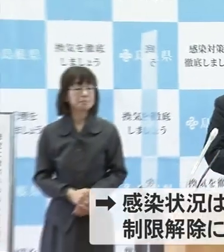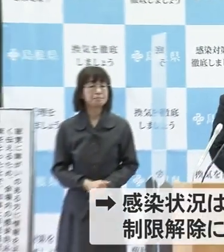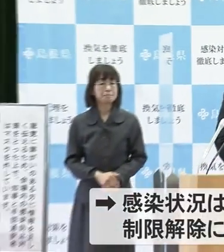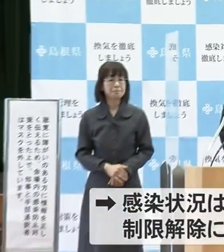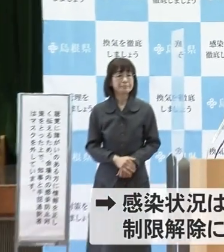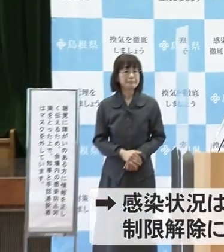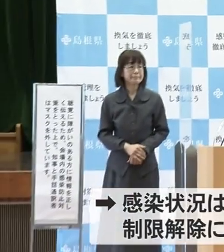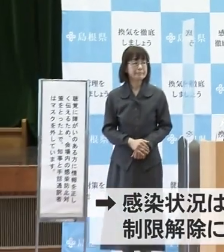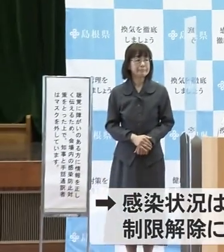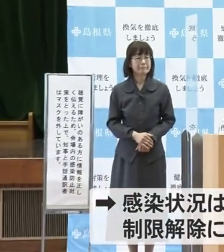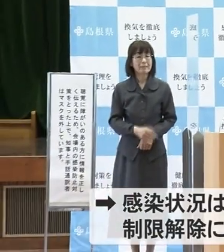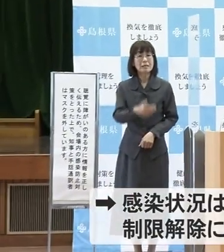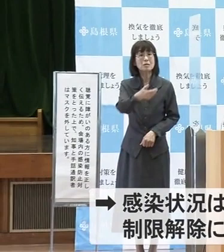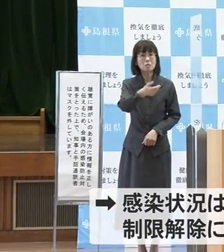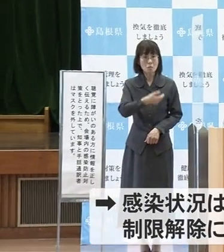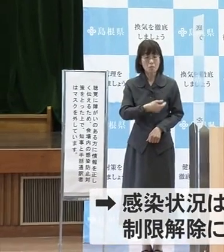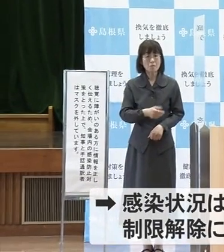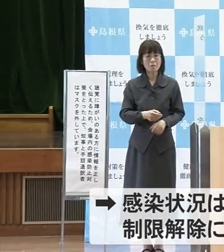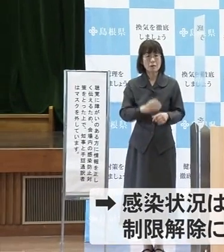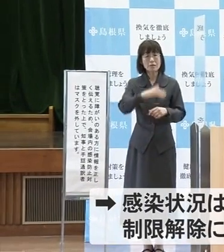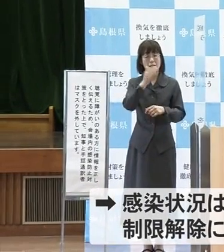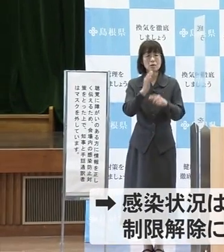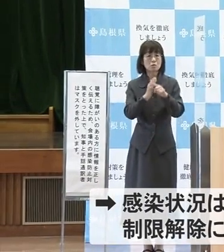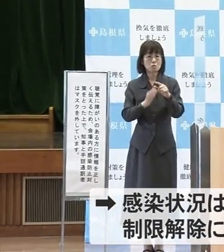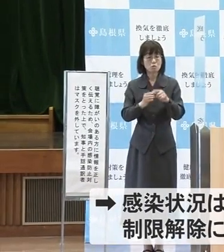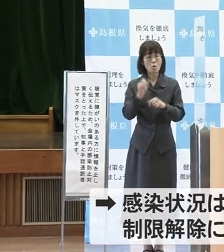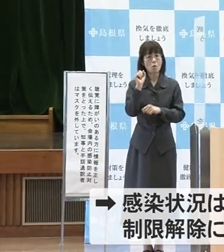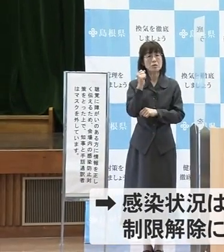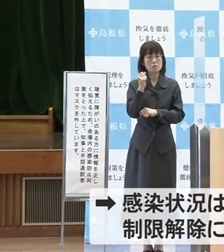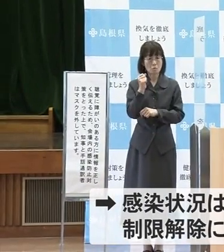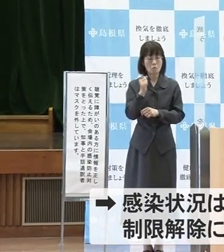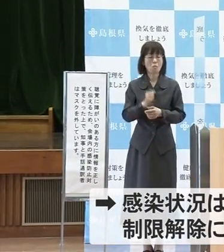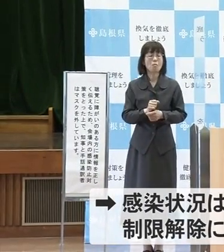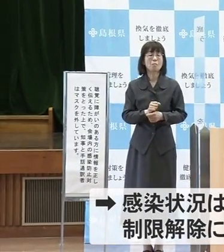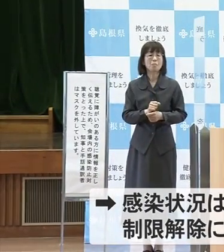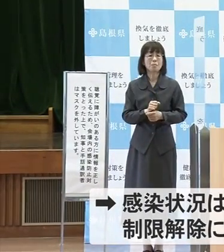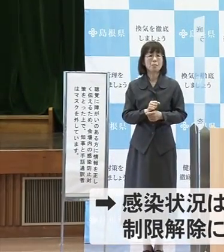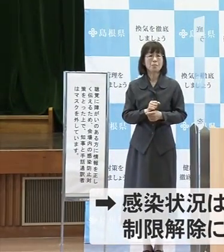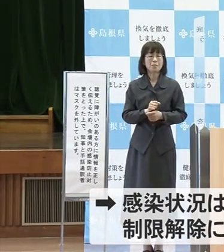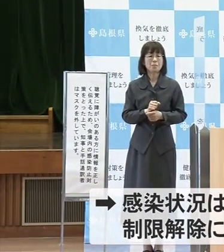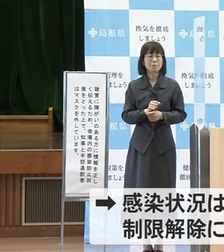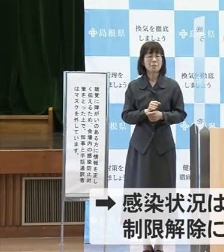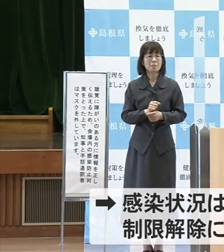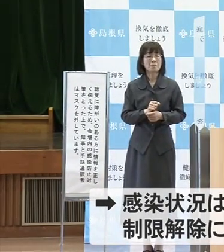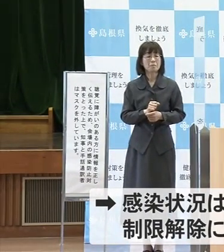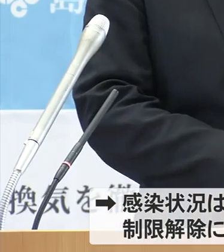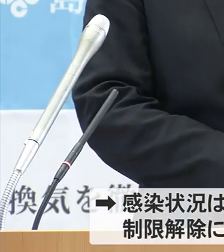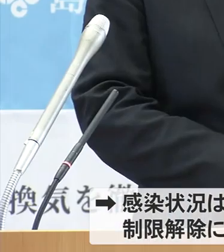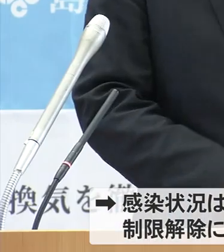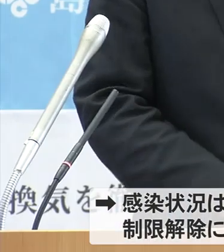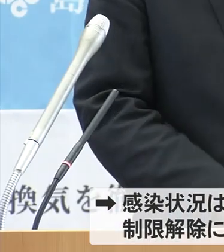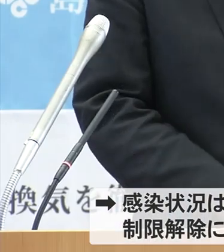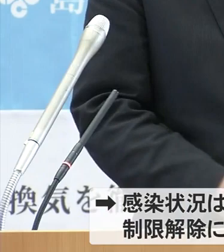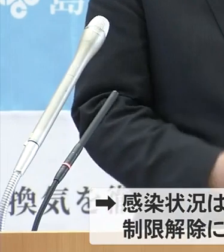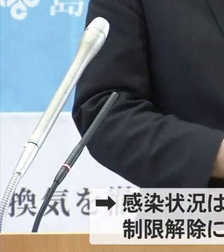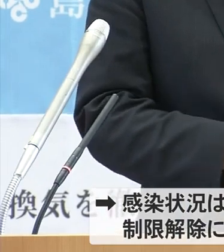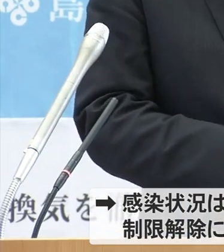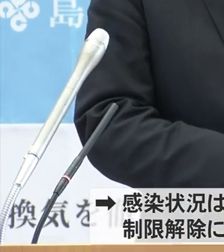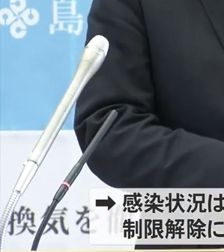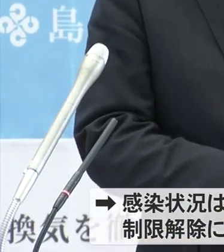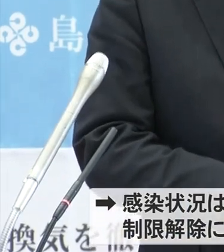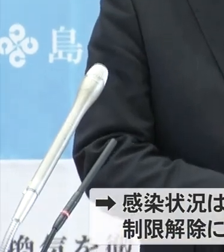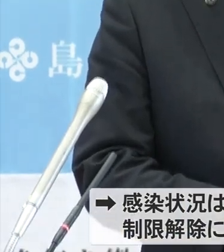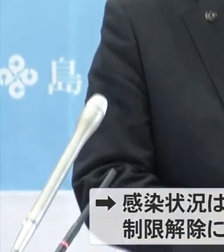10万人当たりの新規陽性者数は6月8日確認分で46人で感染状況